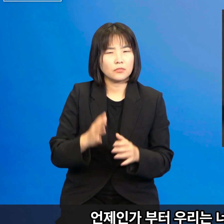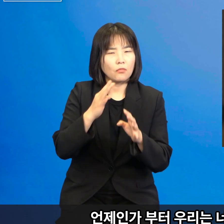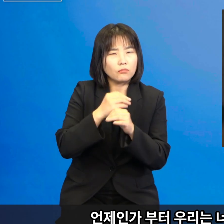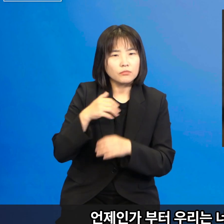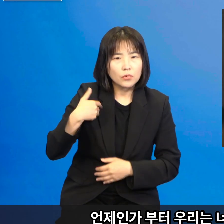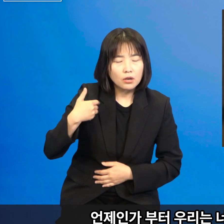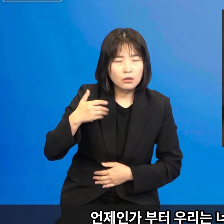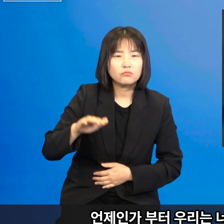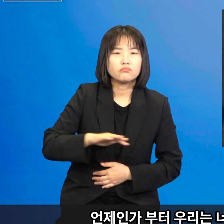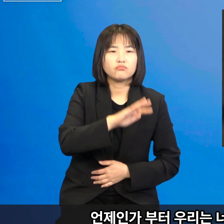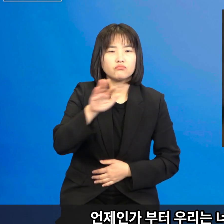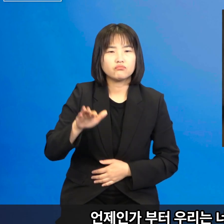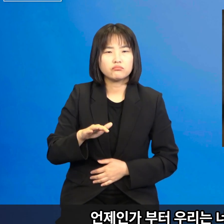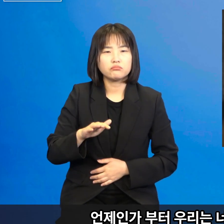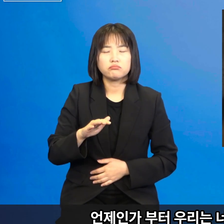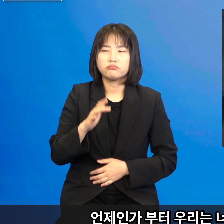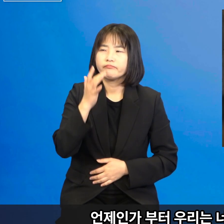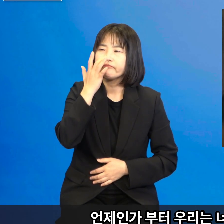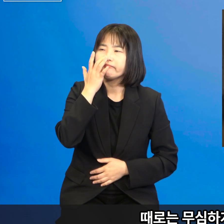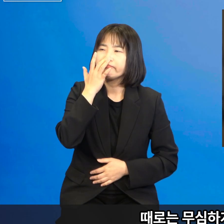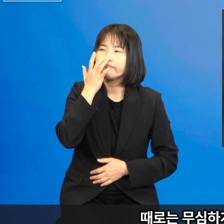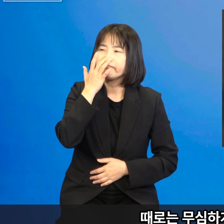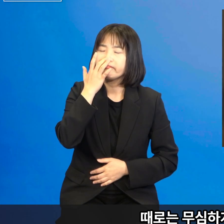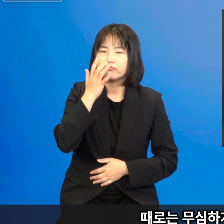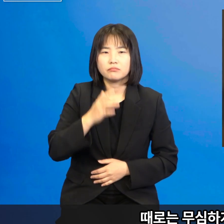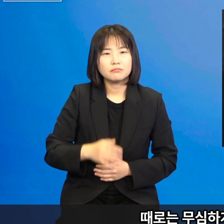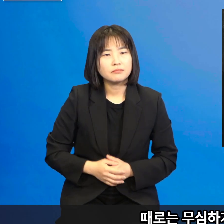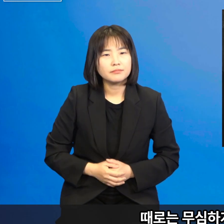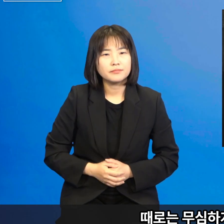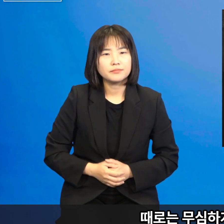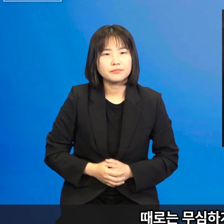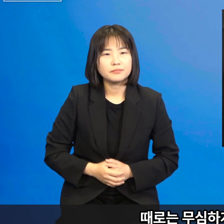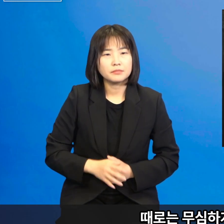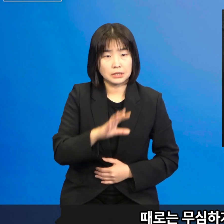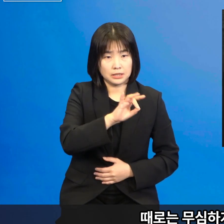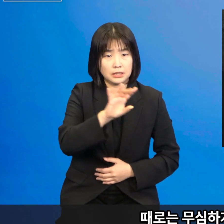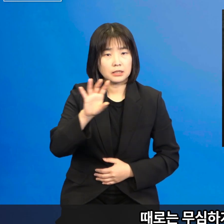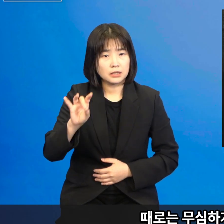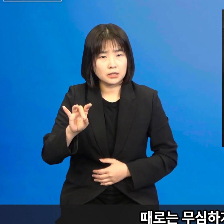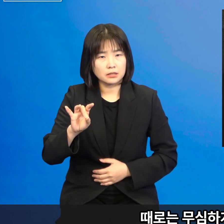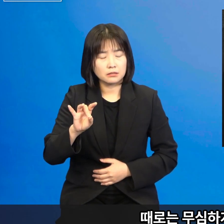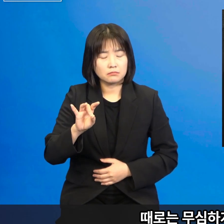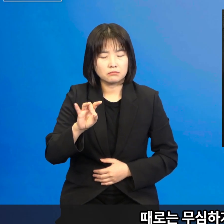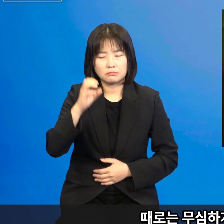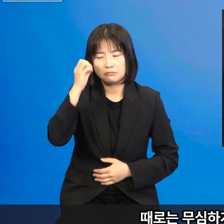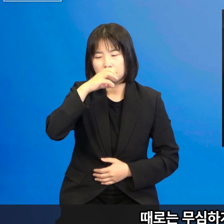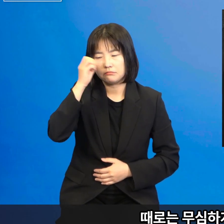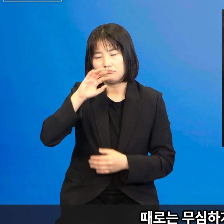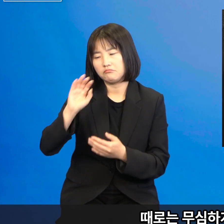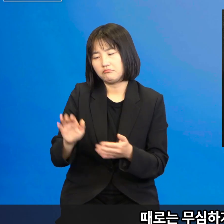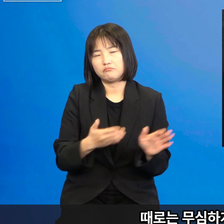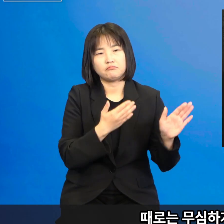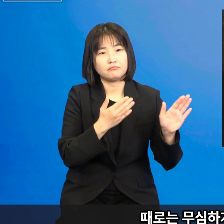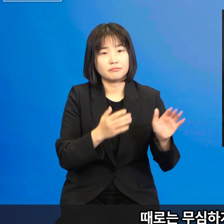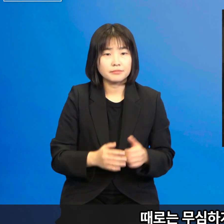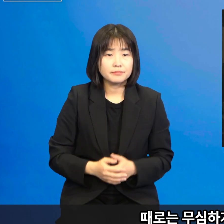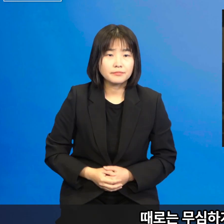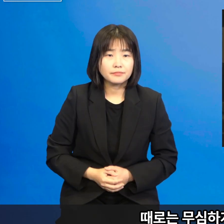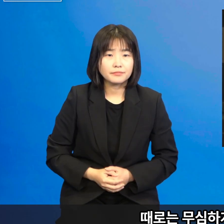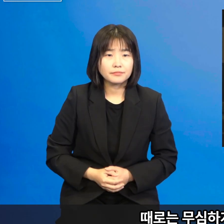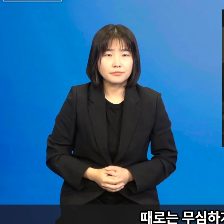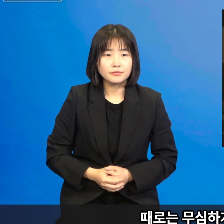언젠가부터 우리는 너무 익숙해져 버렸습니다. 때로는 무심하게 지나쳤습니다.